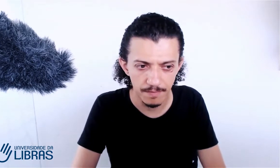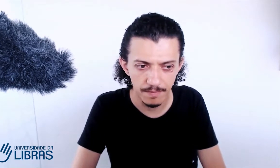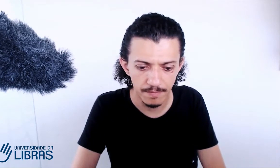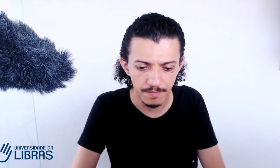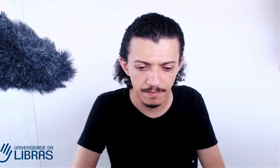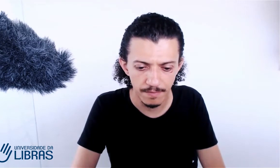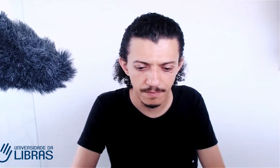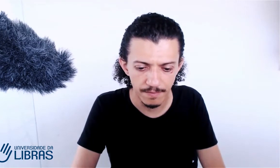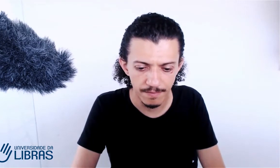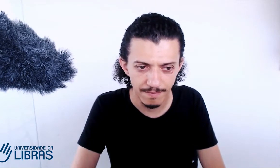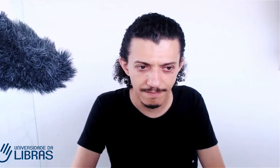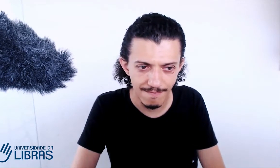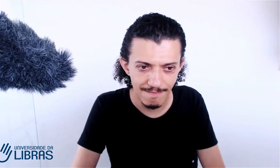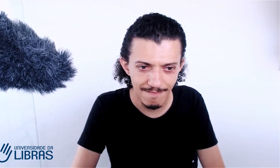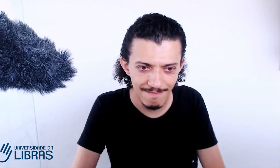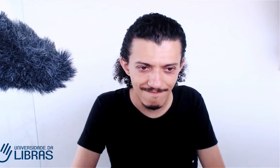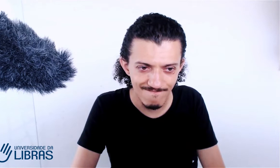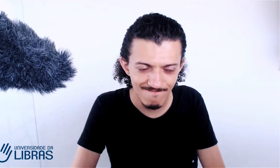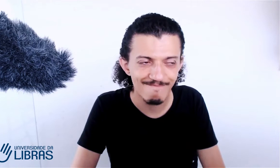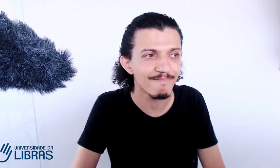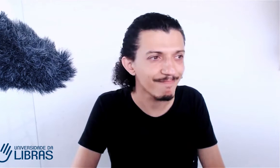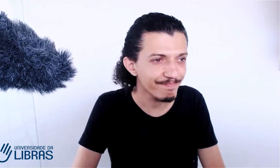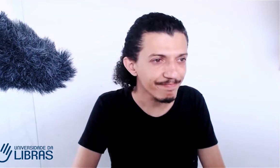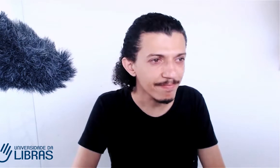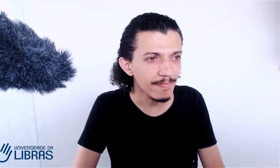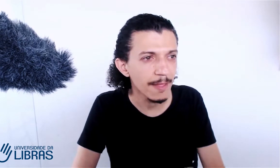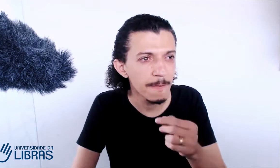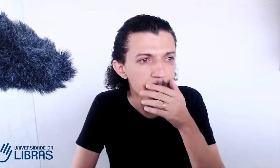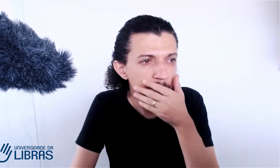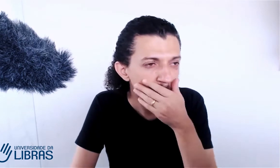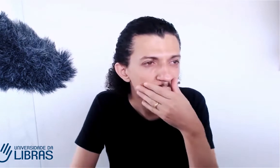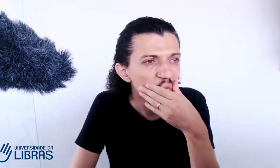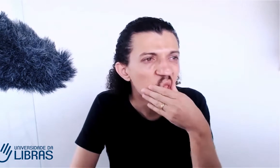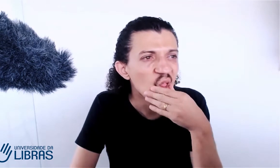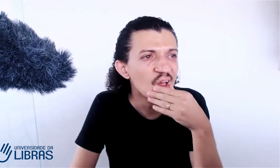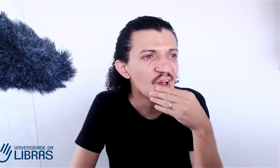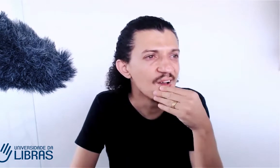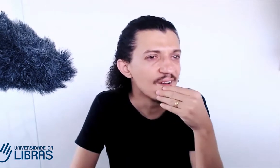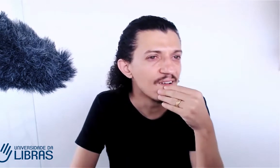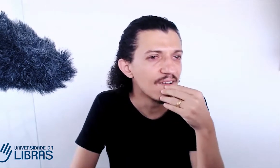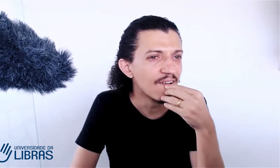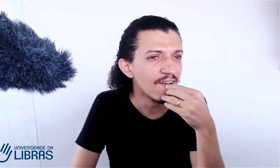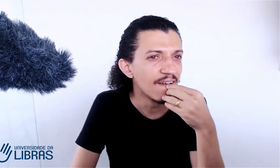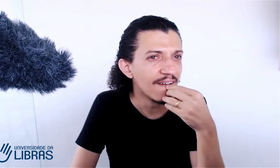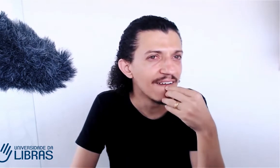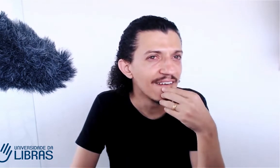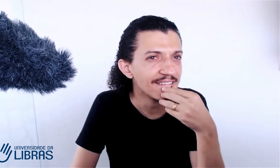sinalizam rápido, elas não entendem. Os surdos estão de fato sinalizando rápido ou eles estão sinalizando normal e a gente